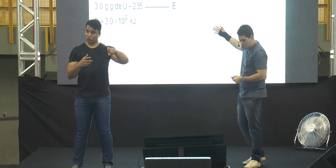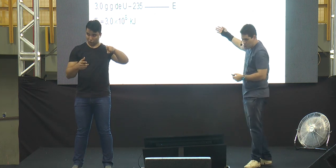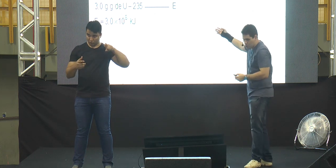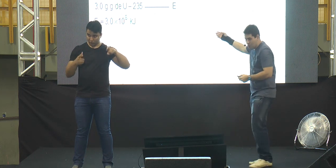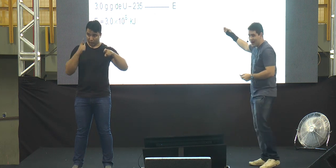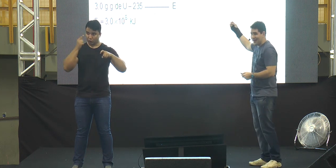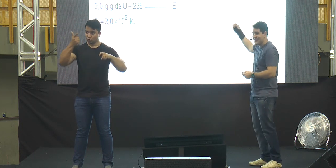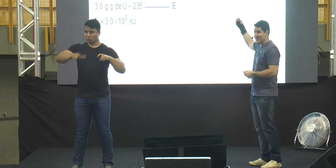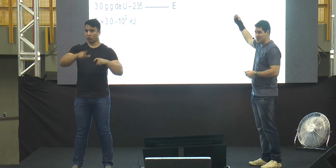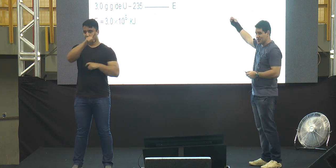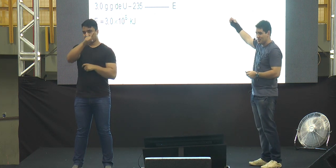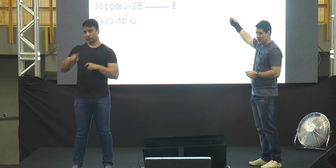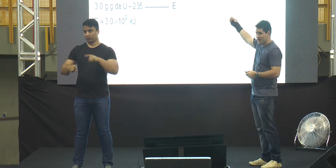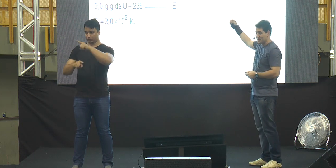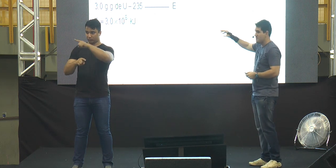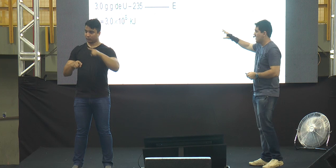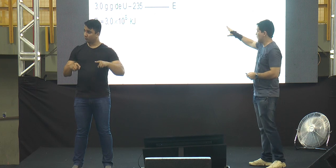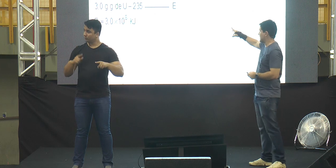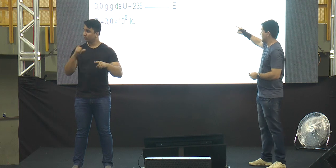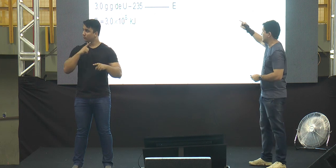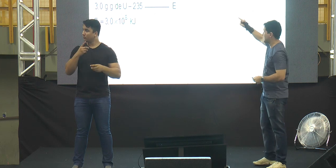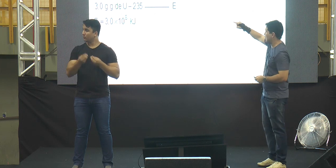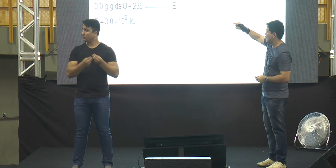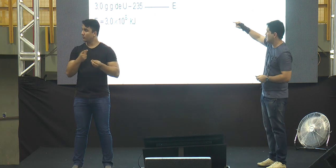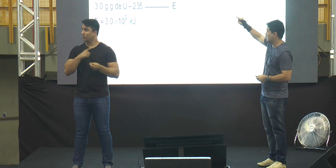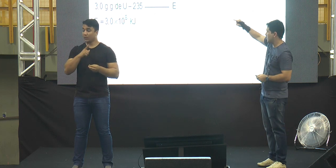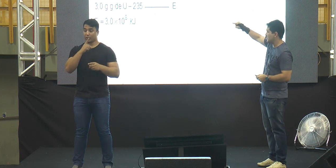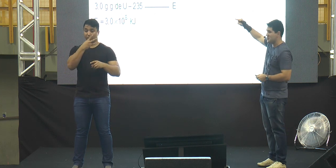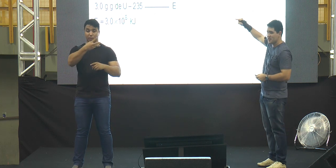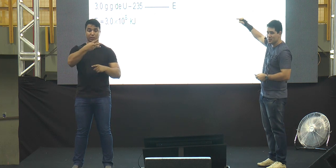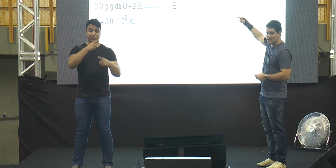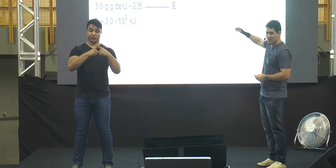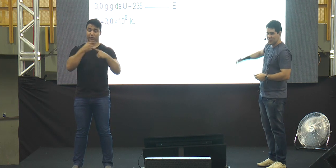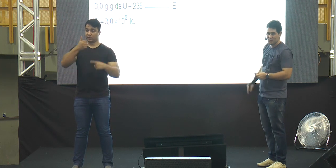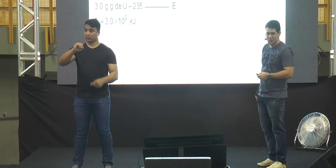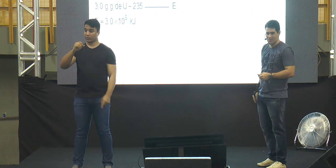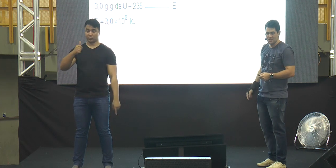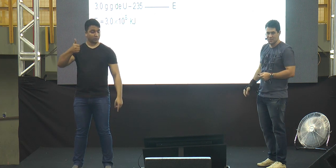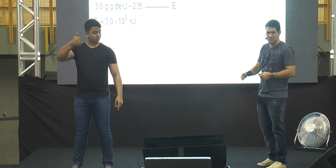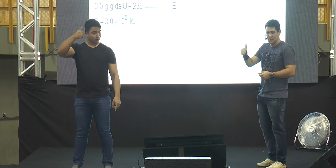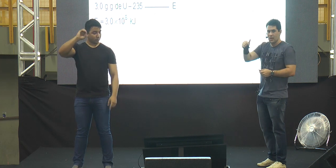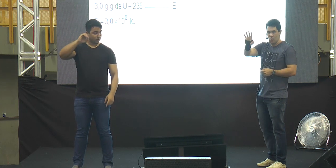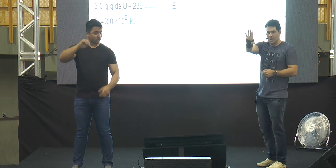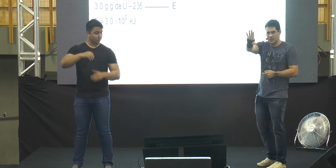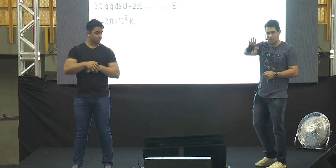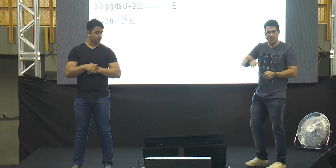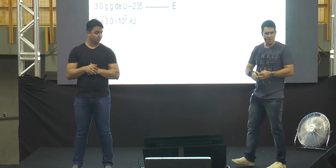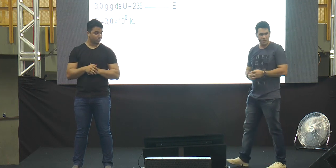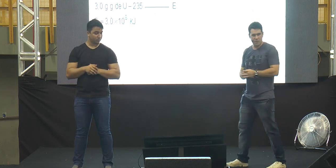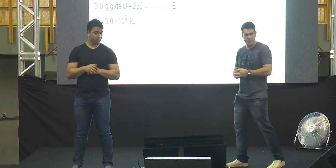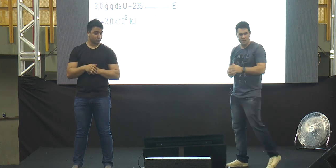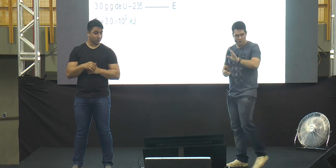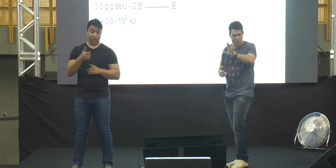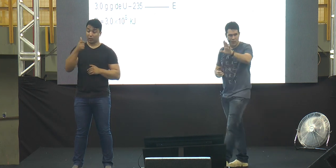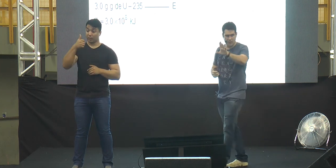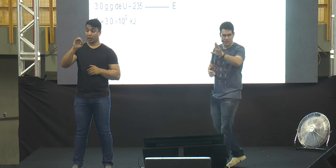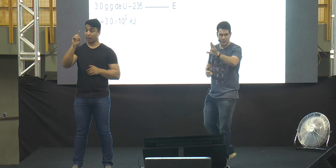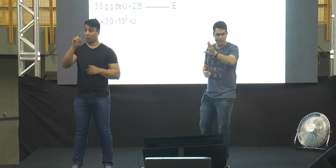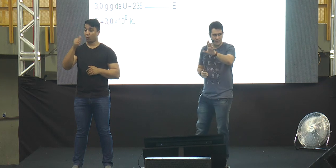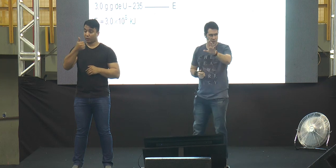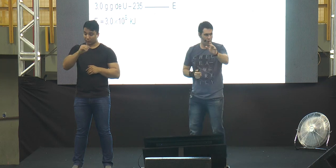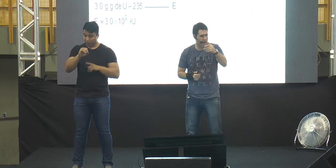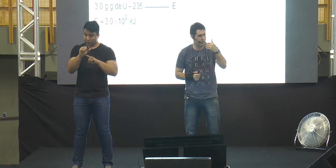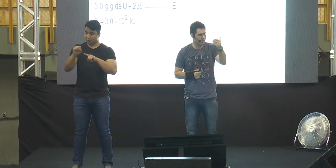nosso cálculo, a energia liberada vai ser de 3 vezes 10 a oitava quilojoules. Guarda essa informação, tá?